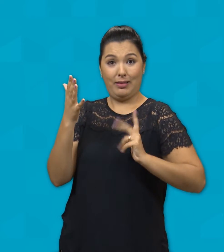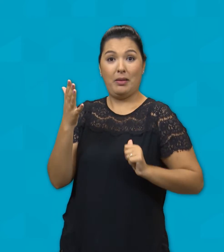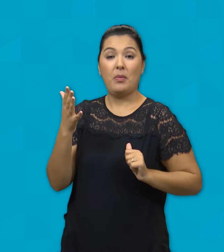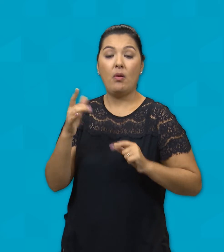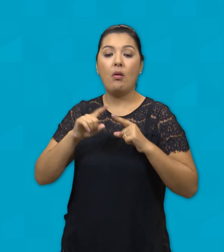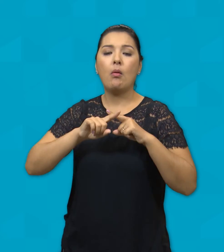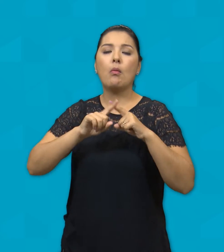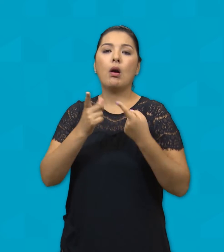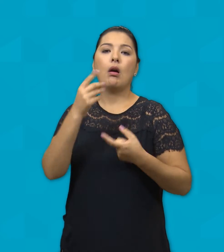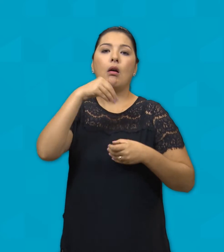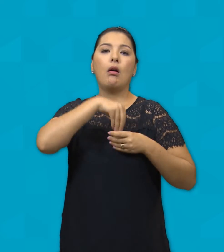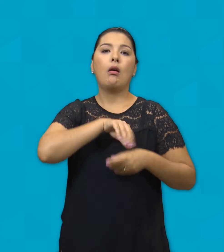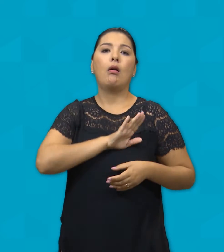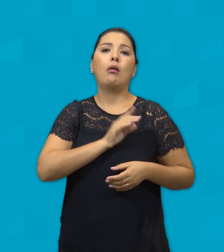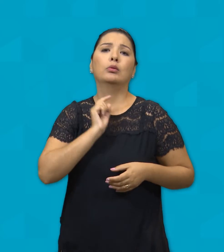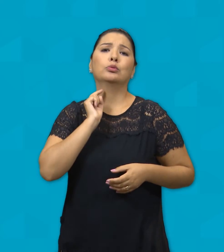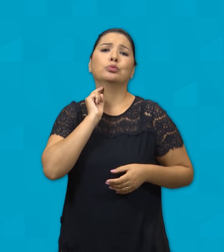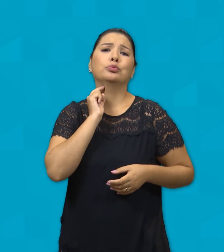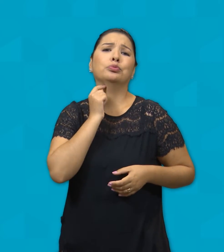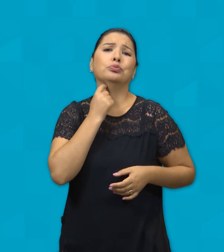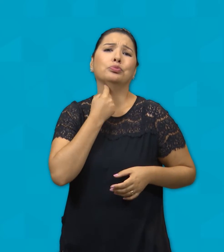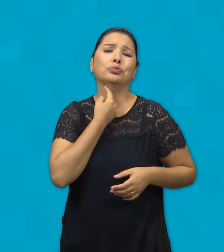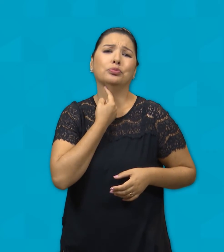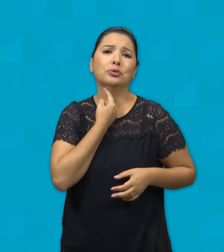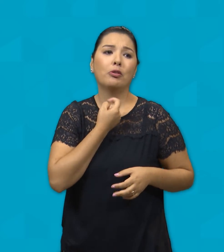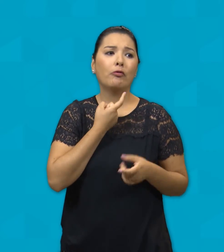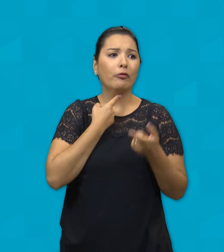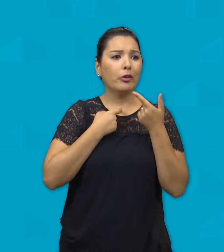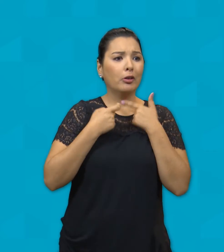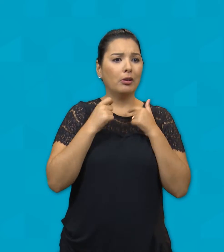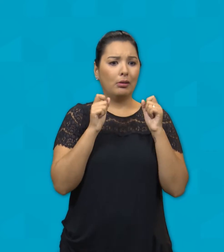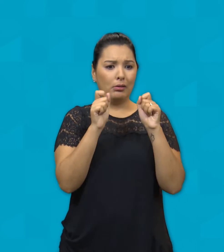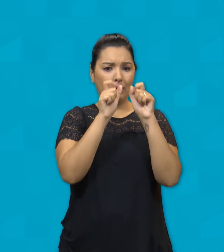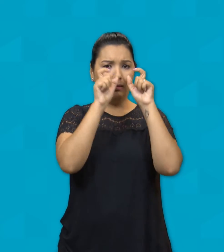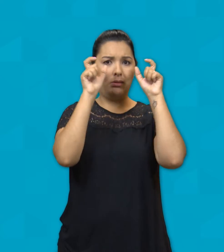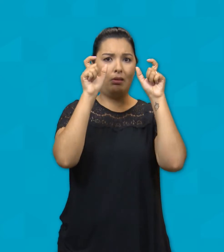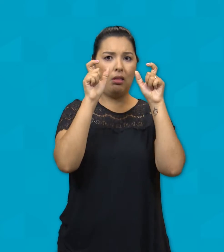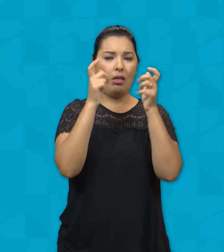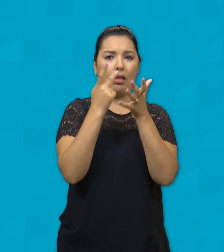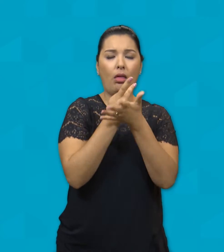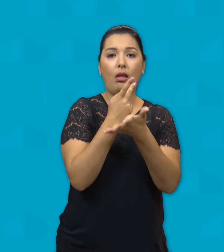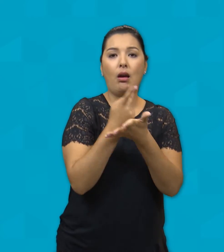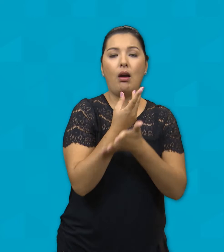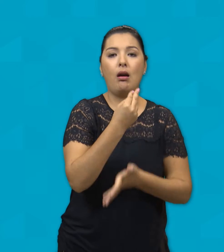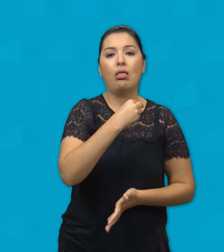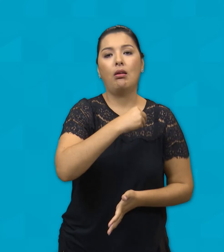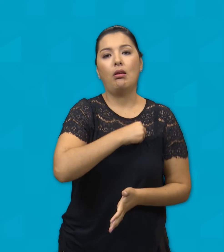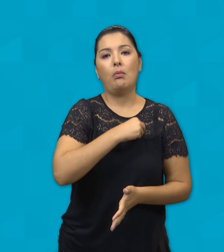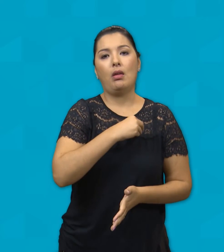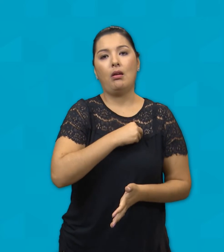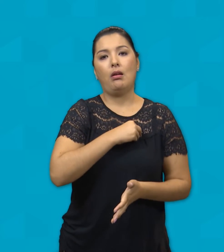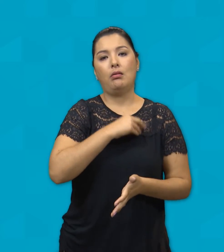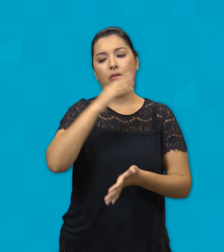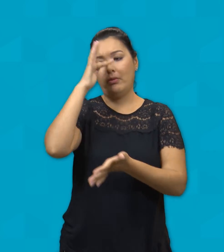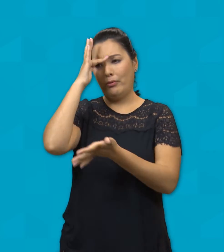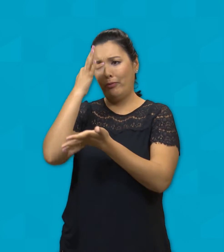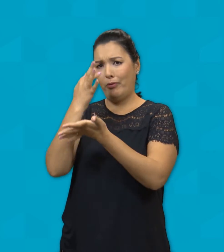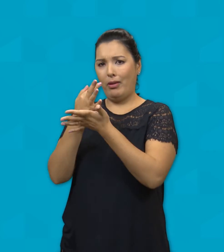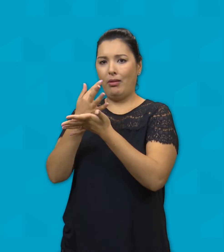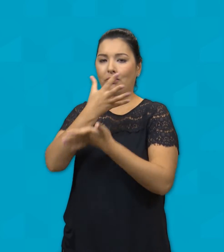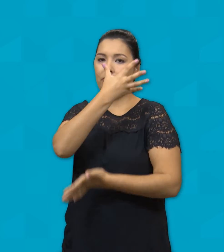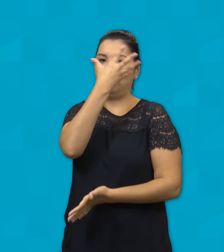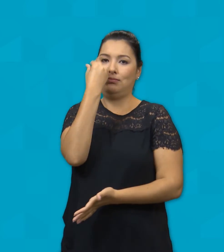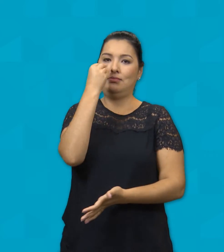coração está sujo, corrompido por vontades e desejos contrários à fé e ao amor